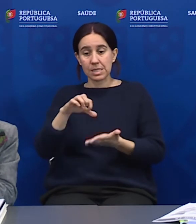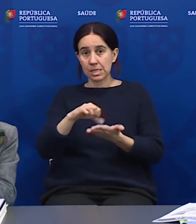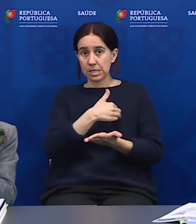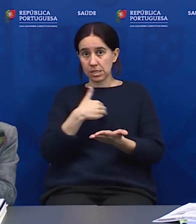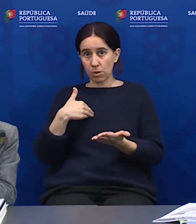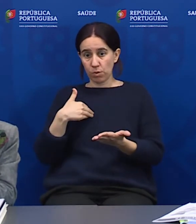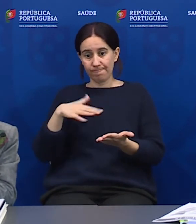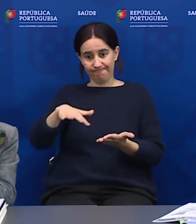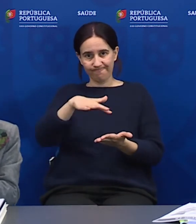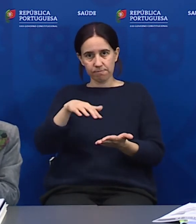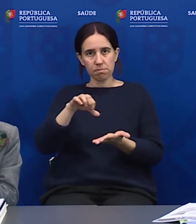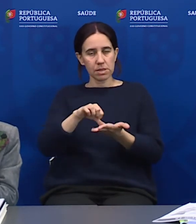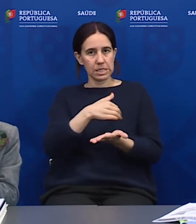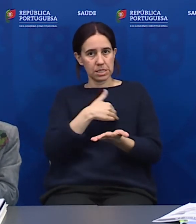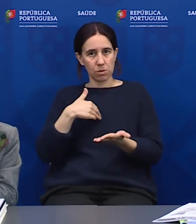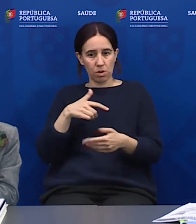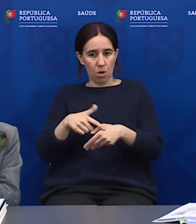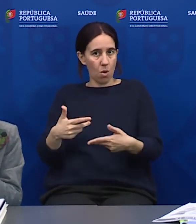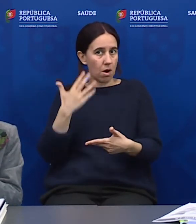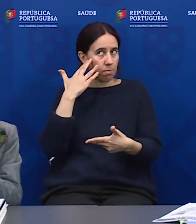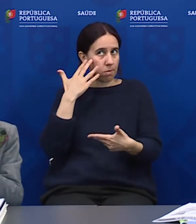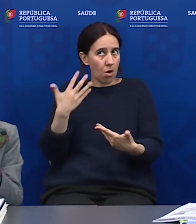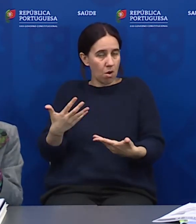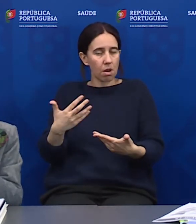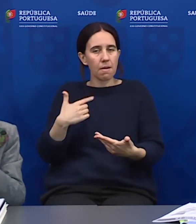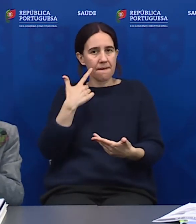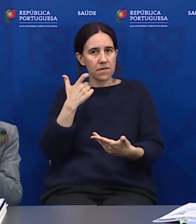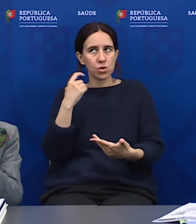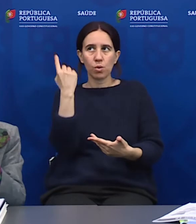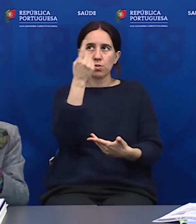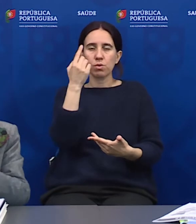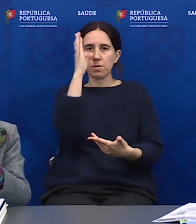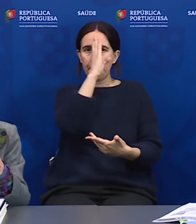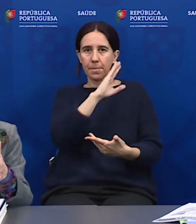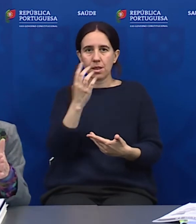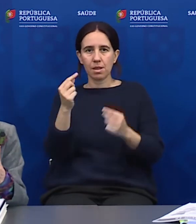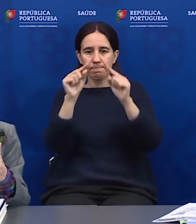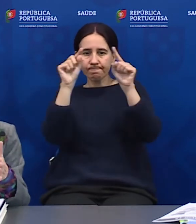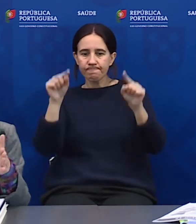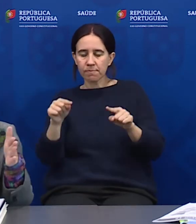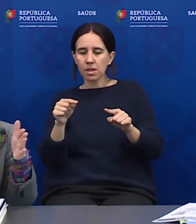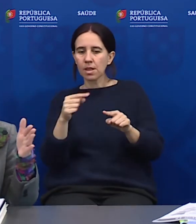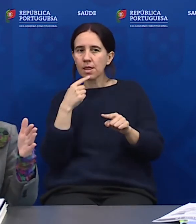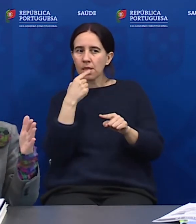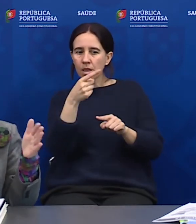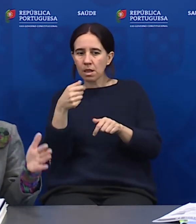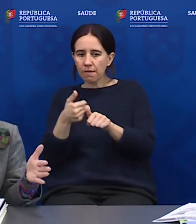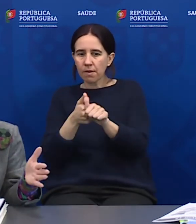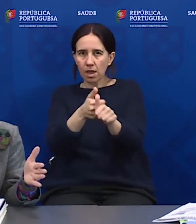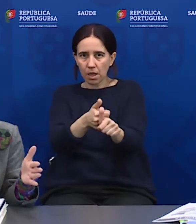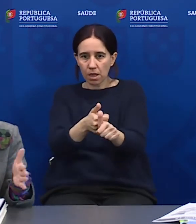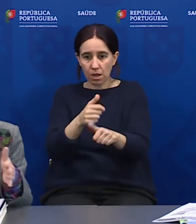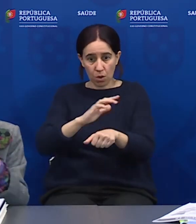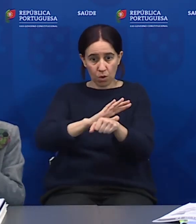de saúde. Estes centros de saúde, a esta hora, creio eu, já todos terão a sinalética e as áreas dedicadas para as pessoas que poderão